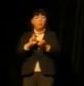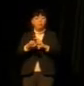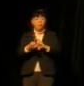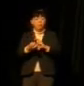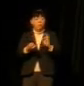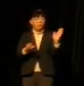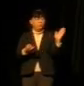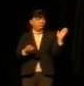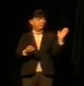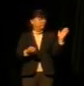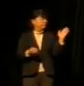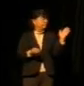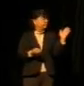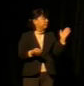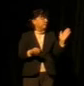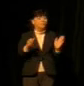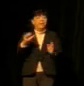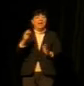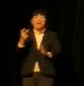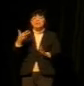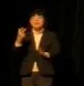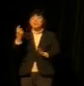これが、アシモ君です。